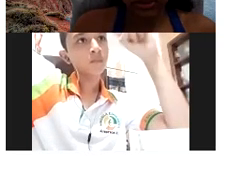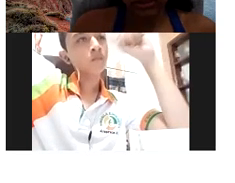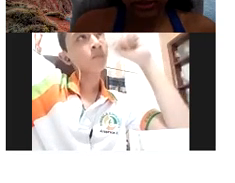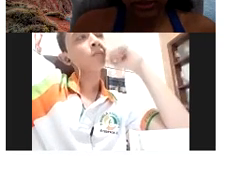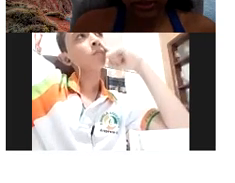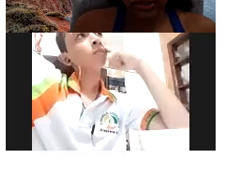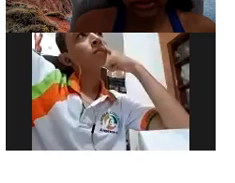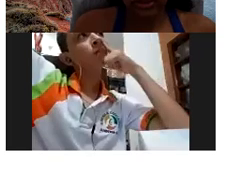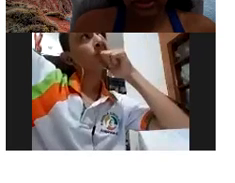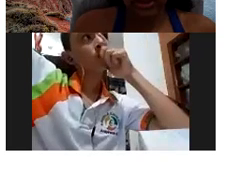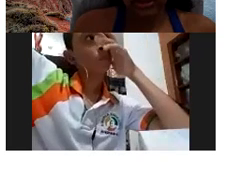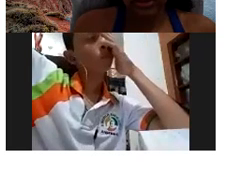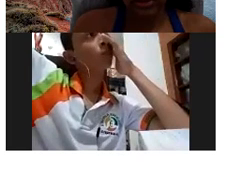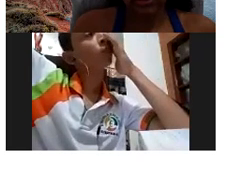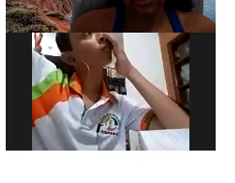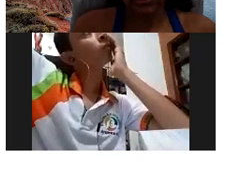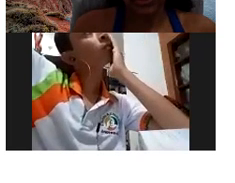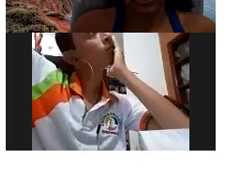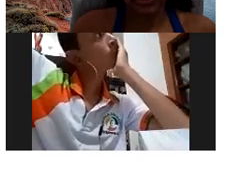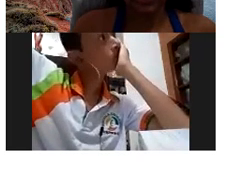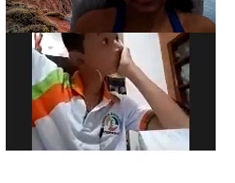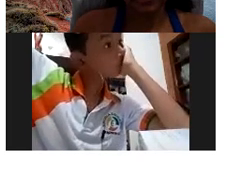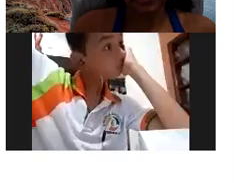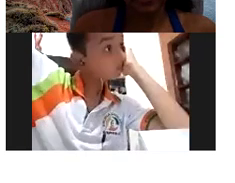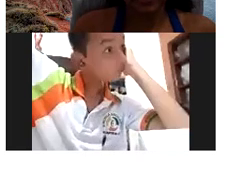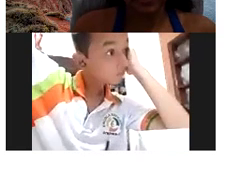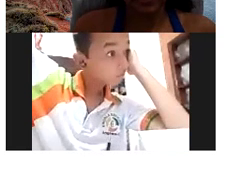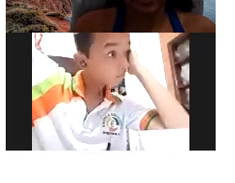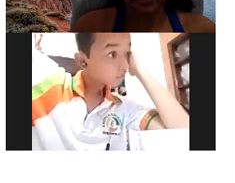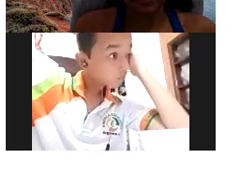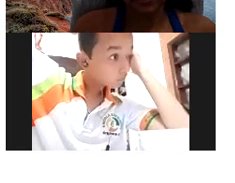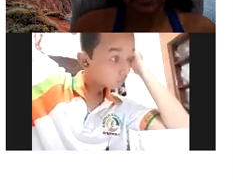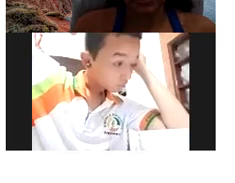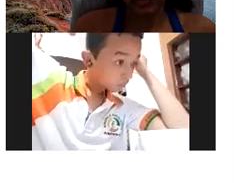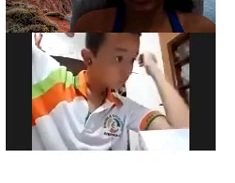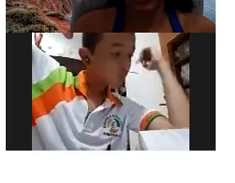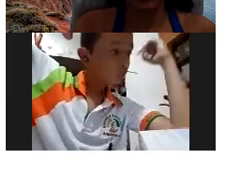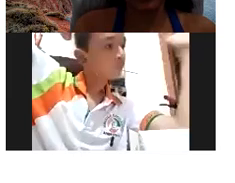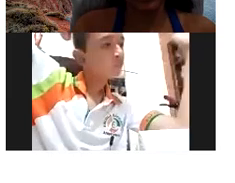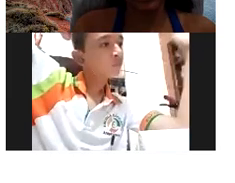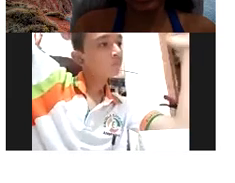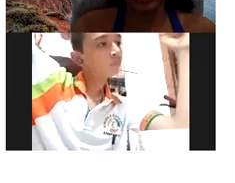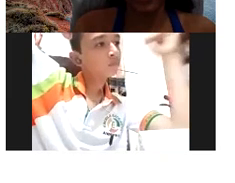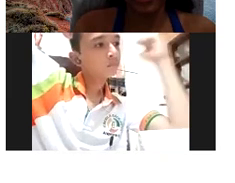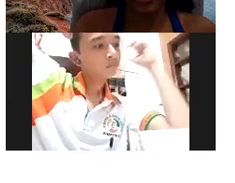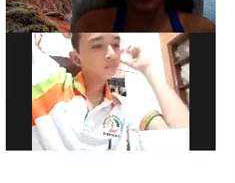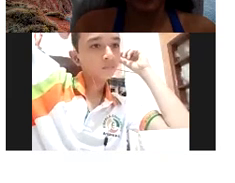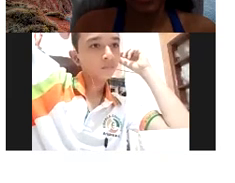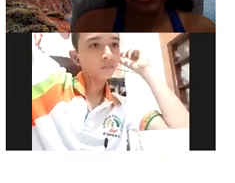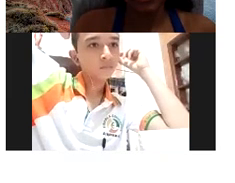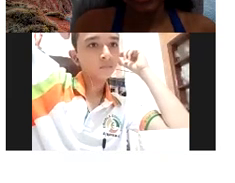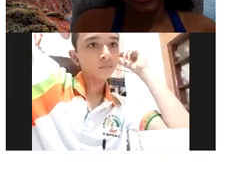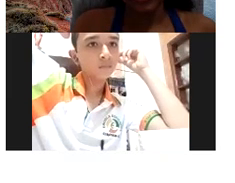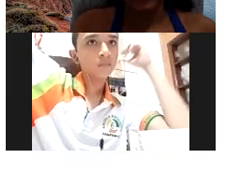e enquanto vocês estão aqui meu tio viu e eu já tô bastante gente